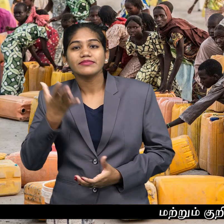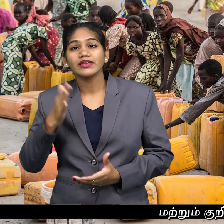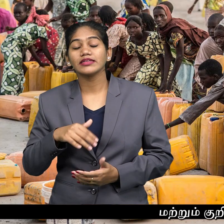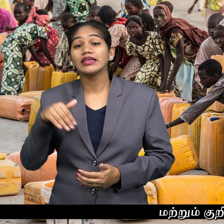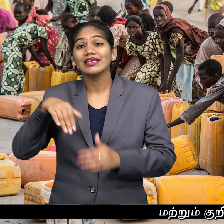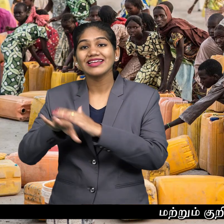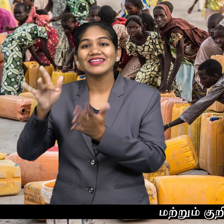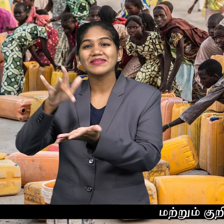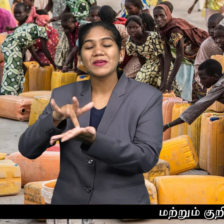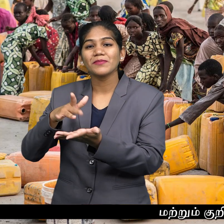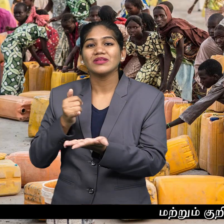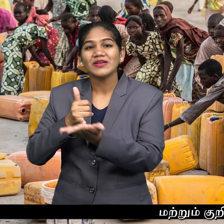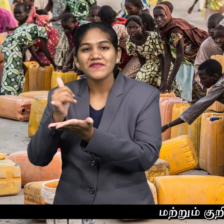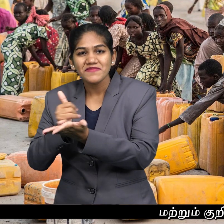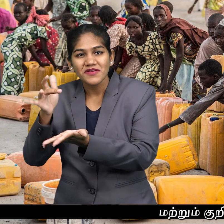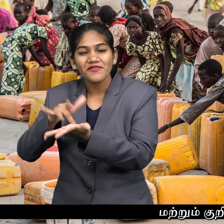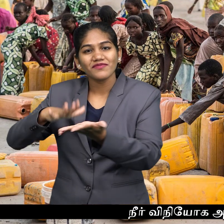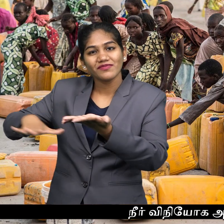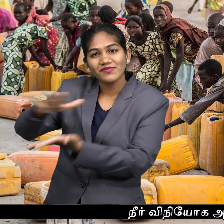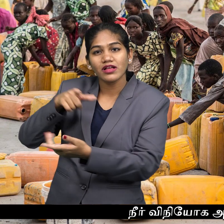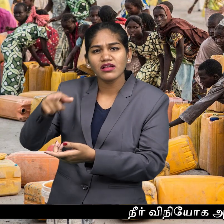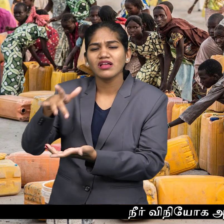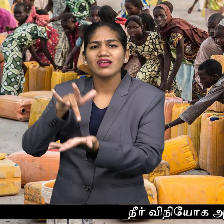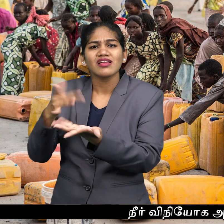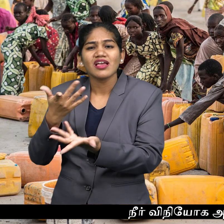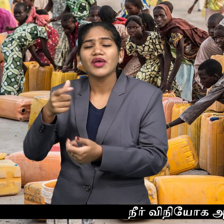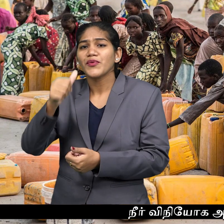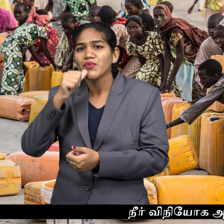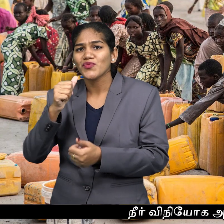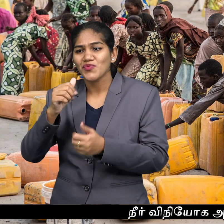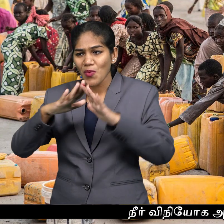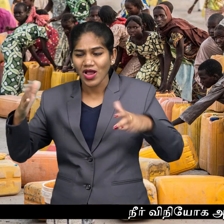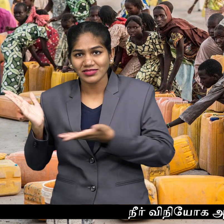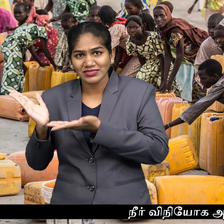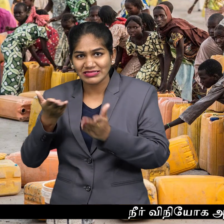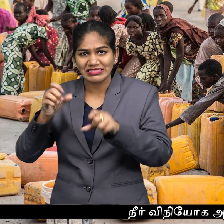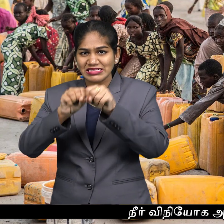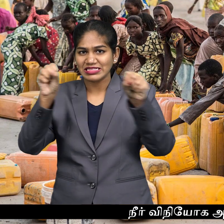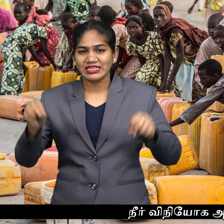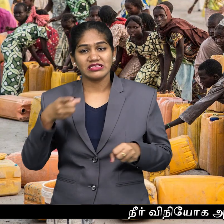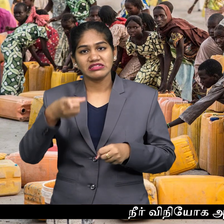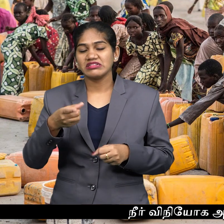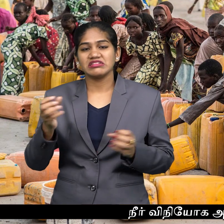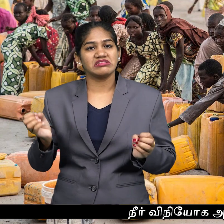மற்றும் குறிப்பாக கிராமப்புறங்களில் நீர் விநியோக அமைப்புகள் நிறுவப்படவில்லை.